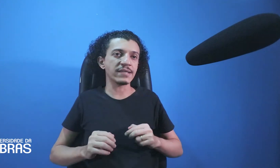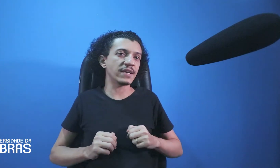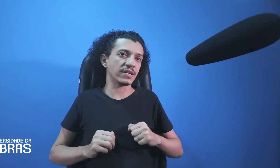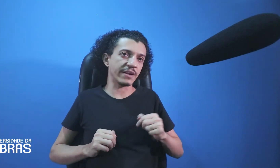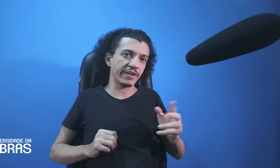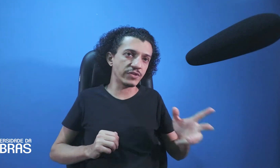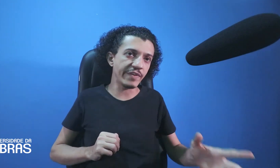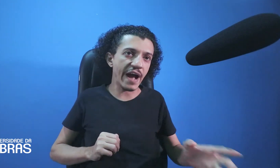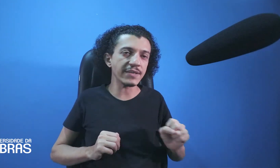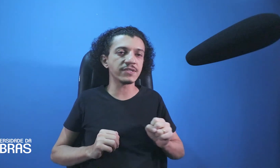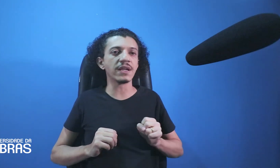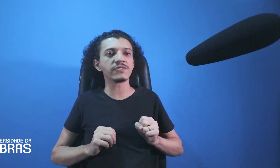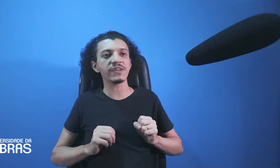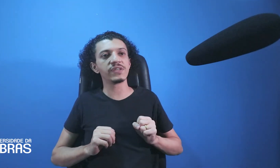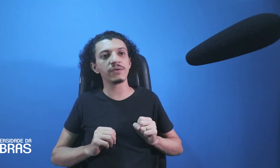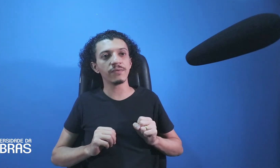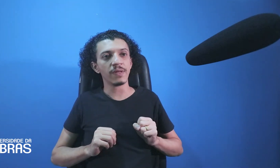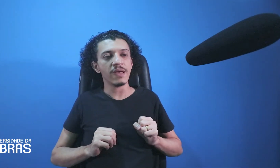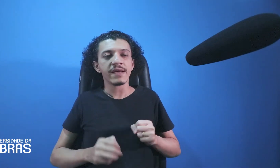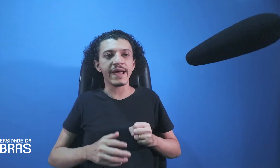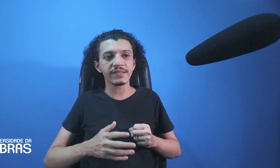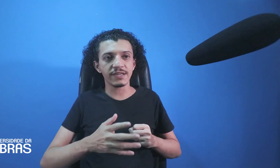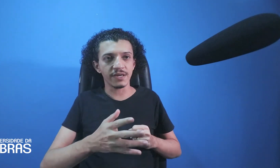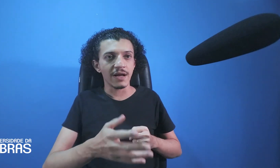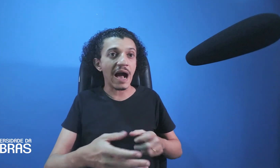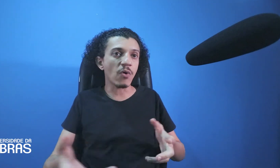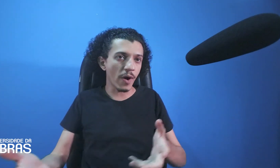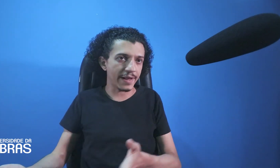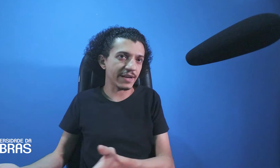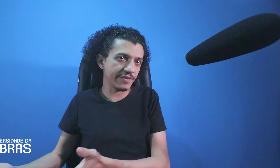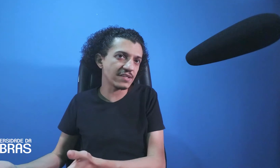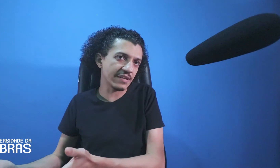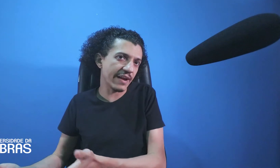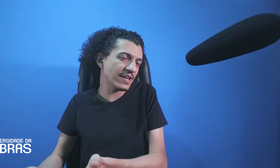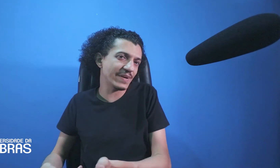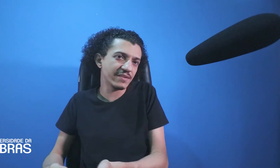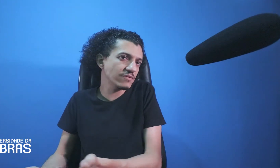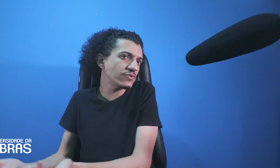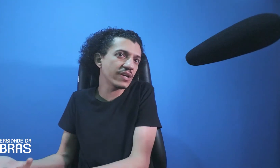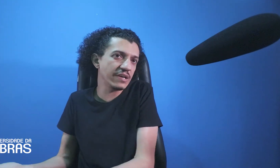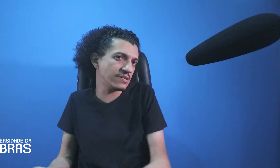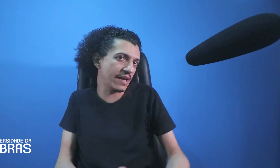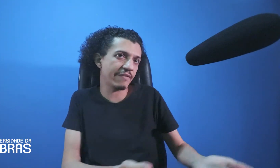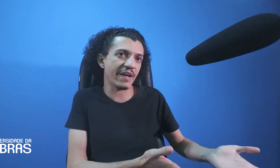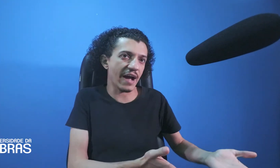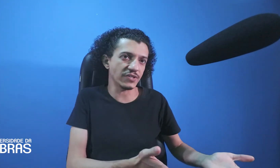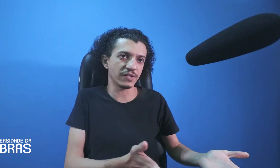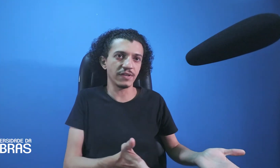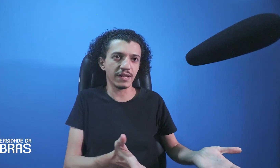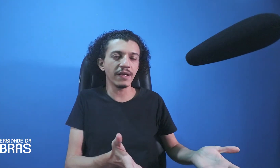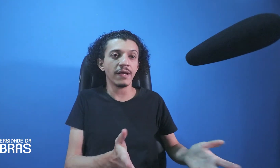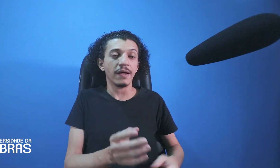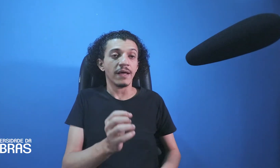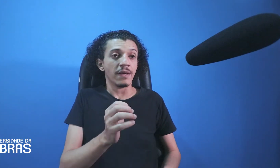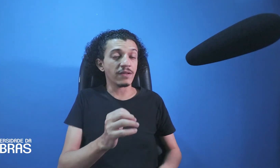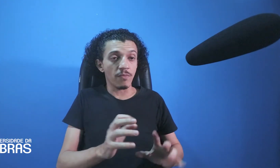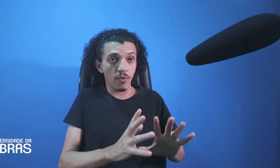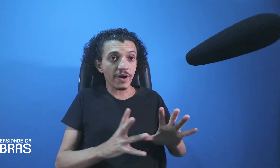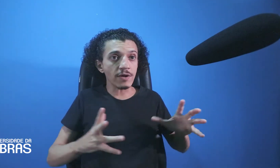seja através de viagens que eles faziam, quer seja agora através da internet, mas antes não tinha isso, era viagem, né? Então, por causa